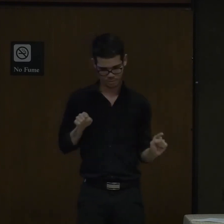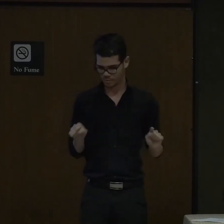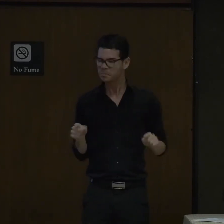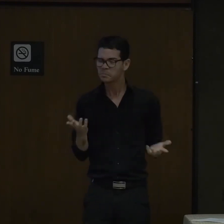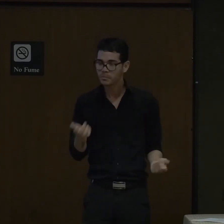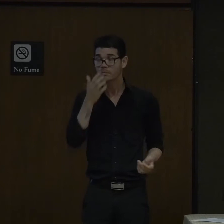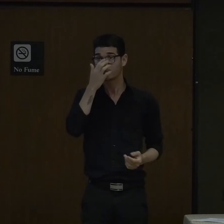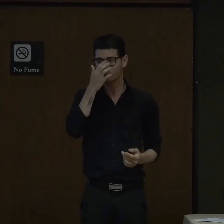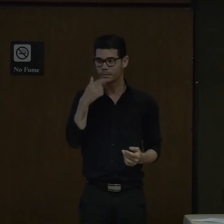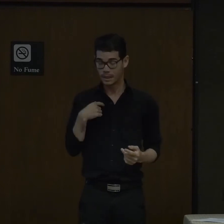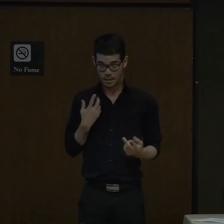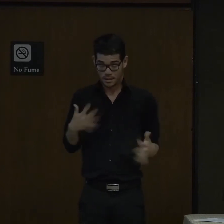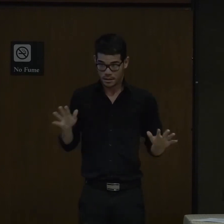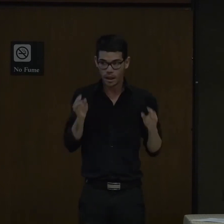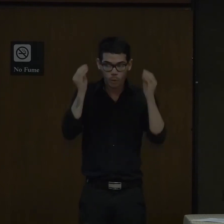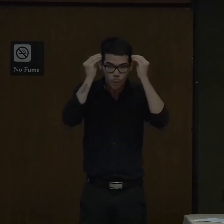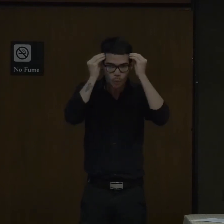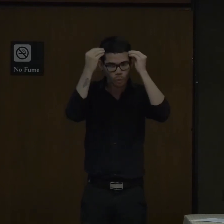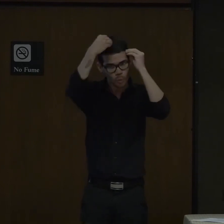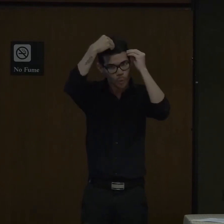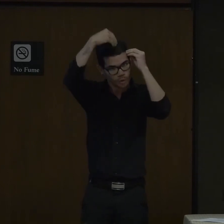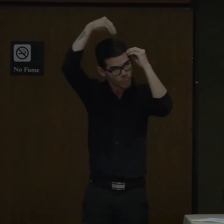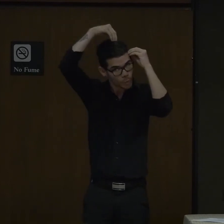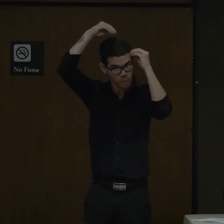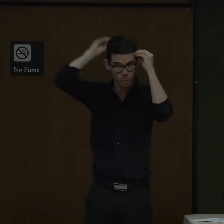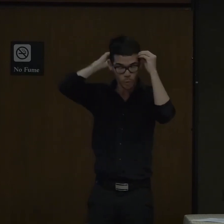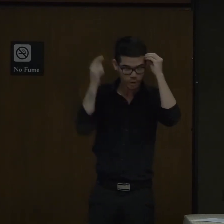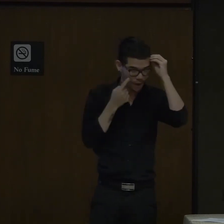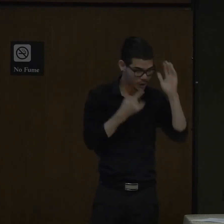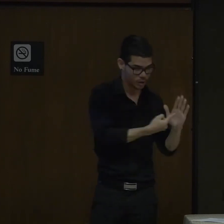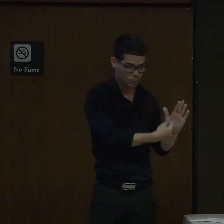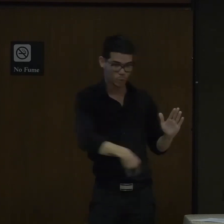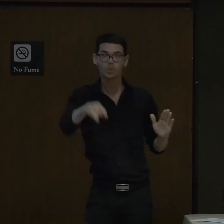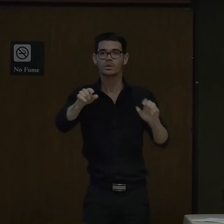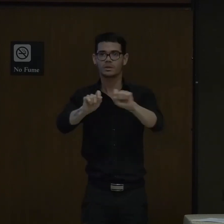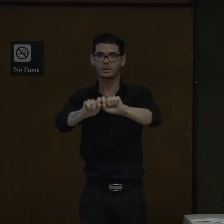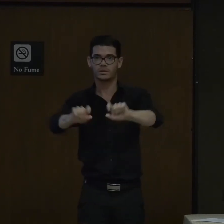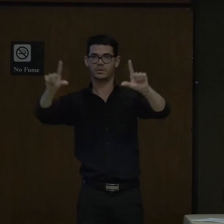tomó imágenes del cerebro utilizando métodos no invasivos y